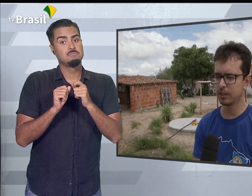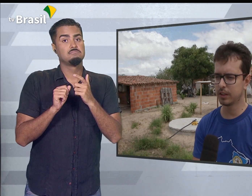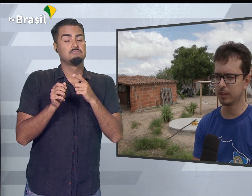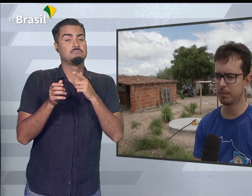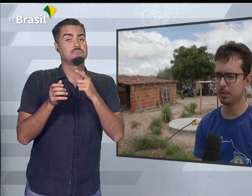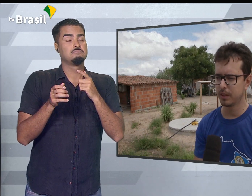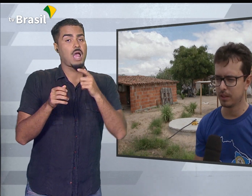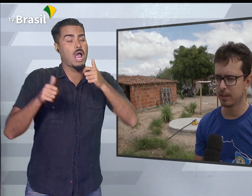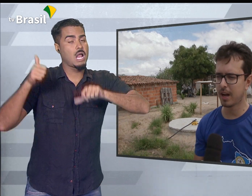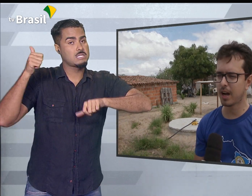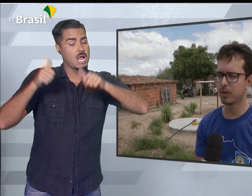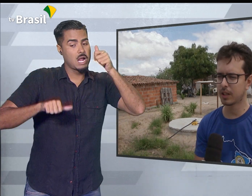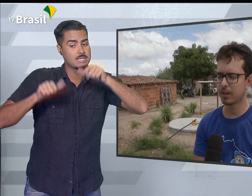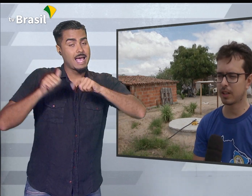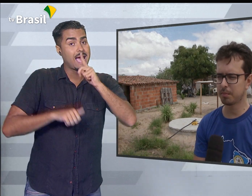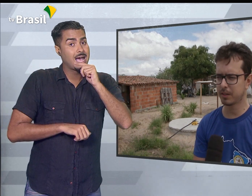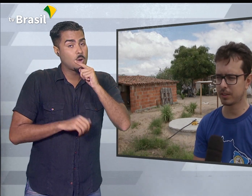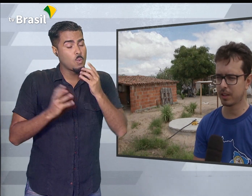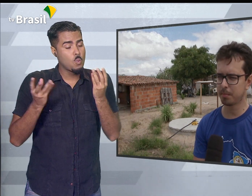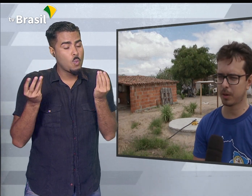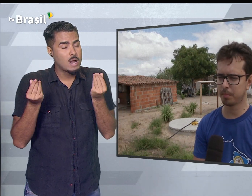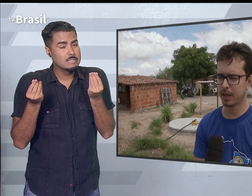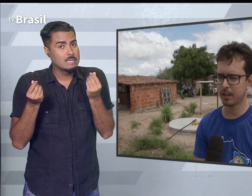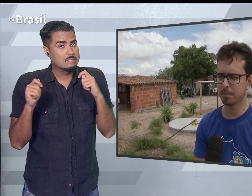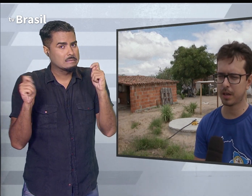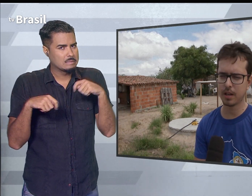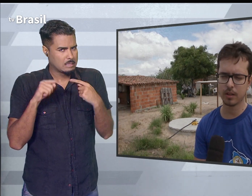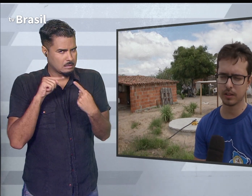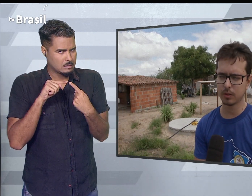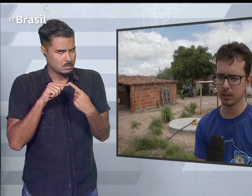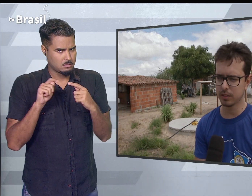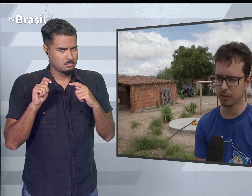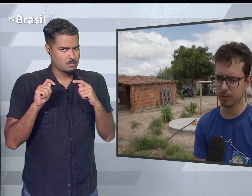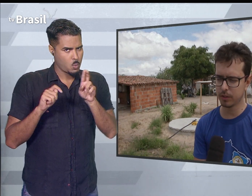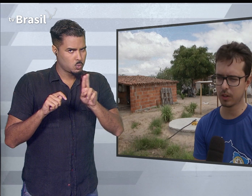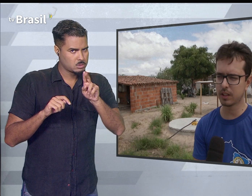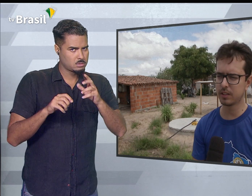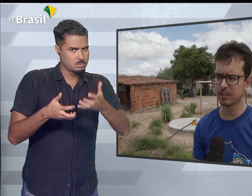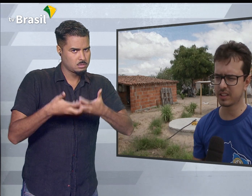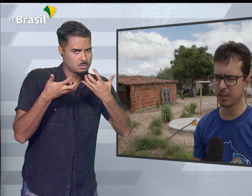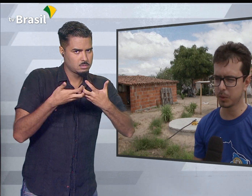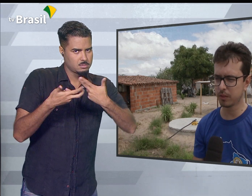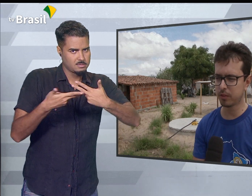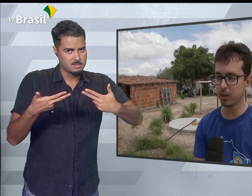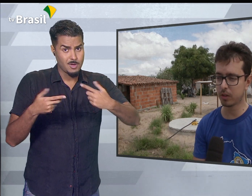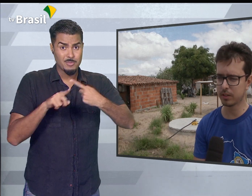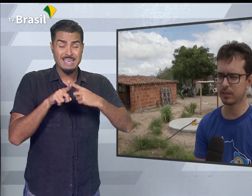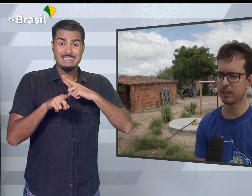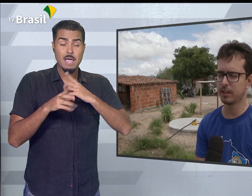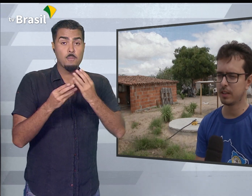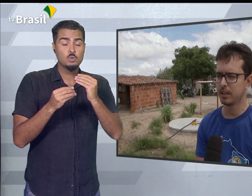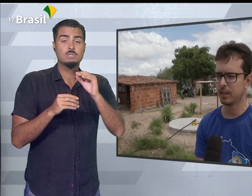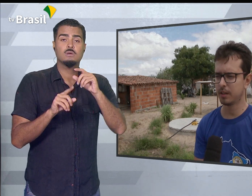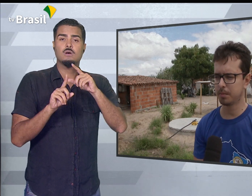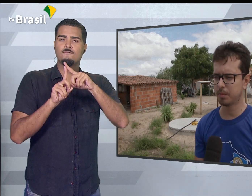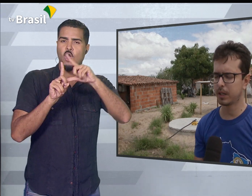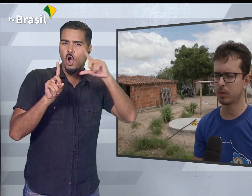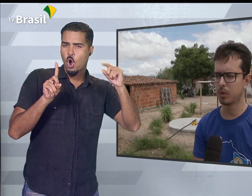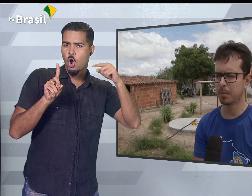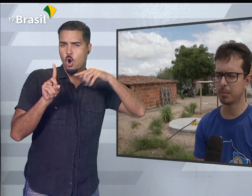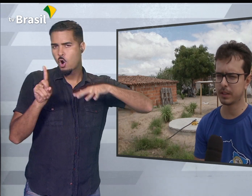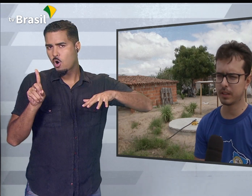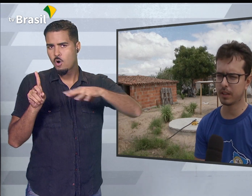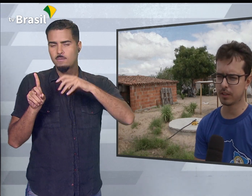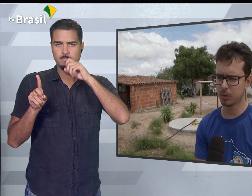análises da água, da qualidade, para ver se ela é apropriada para estar utilizando em hortaliças, já que tem muitas folhosas, né? E aí, para